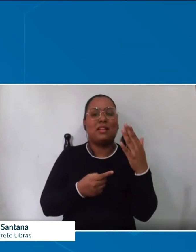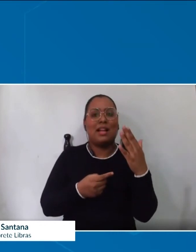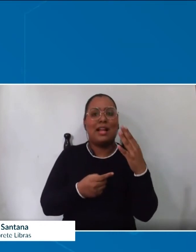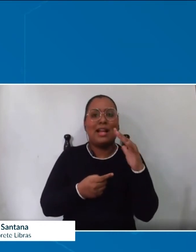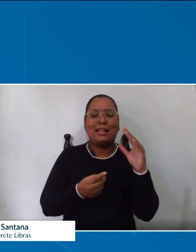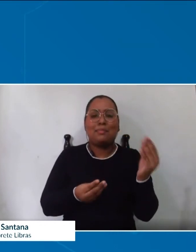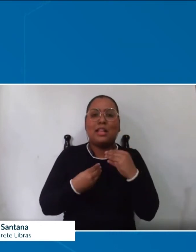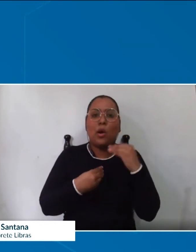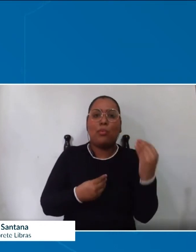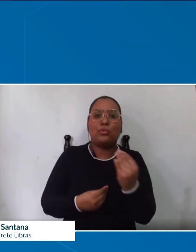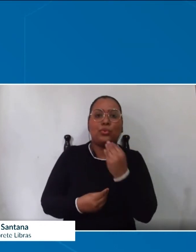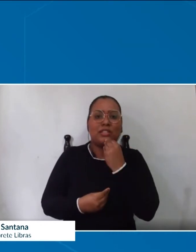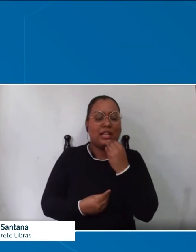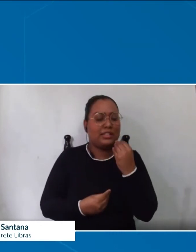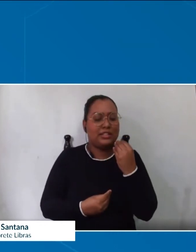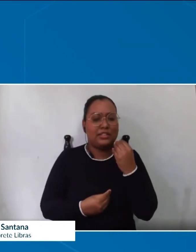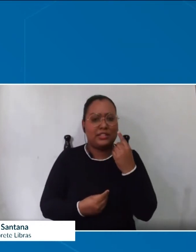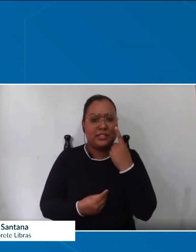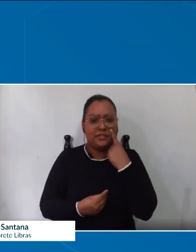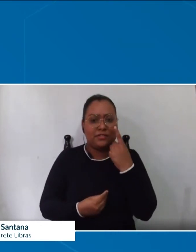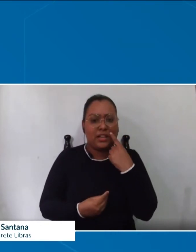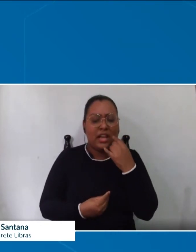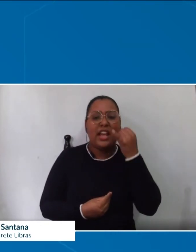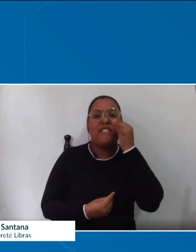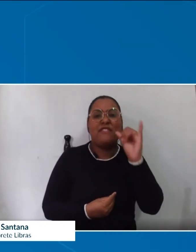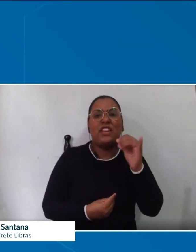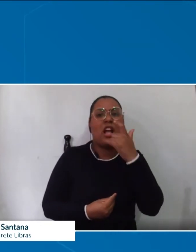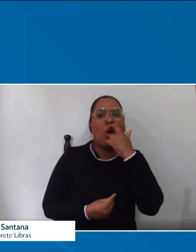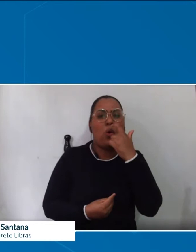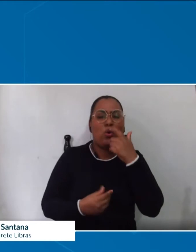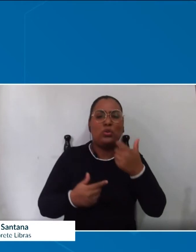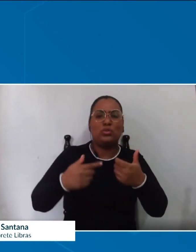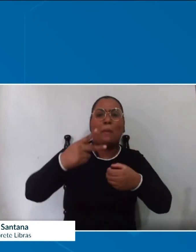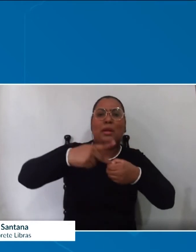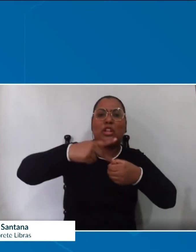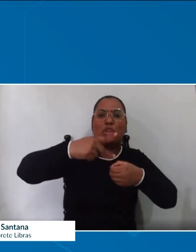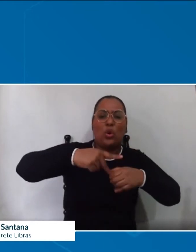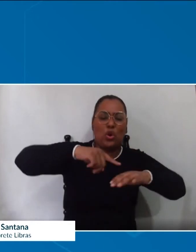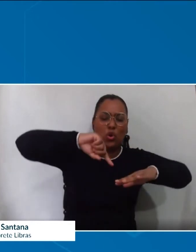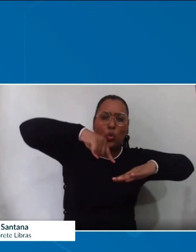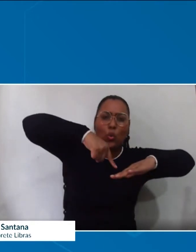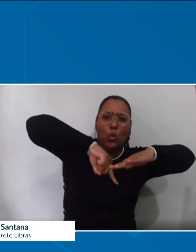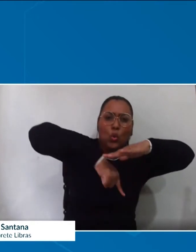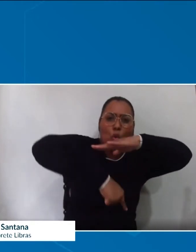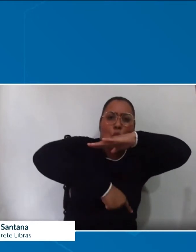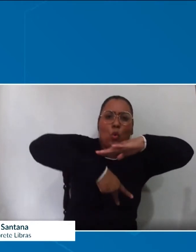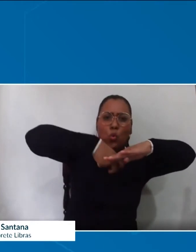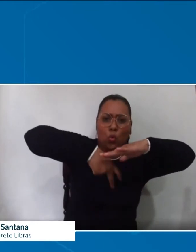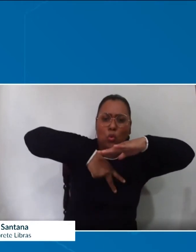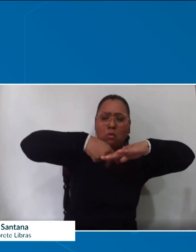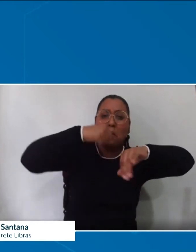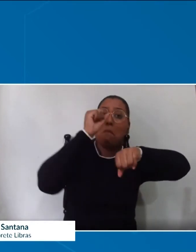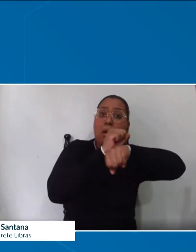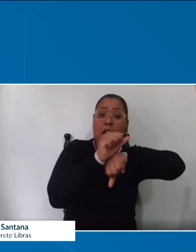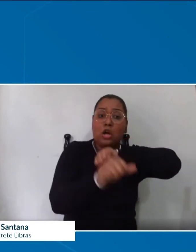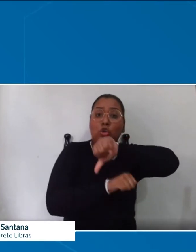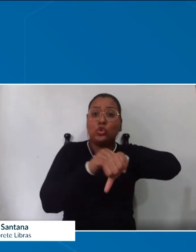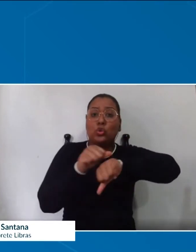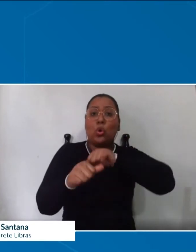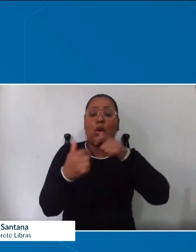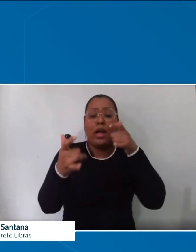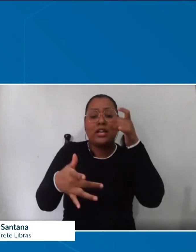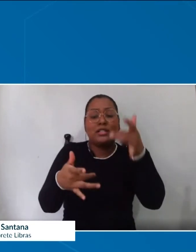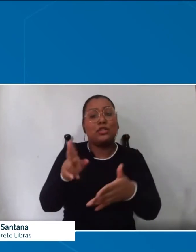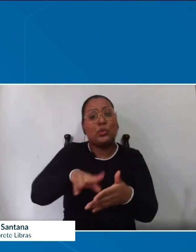a utilização de combustíveis fósseis que degradam o meio ambiente, e esses resíduos você está trabalhando com